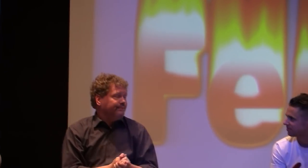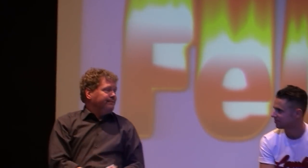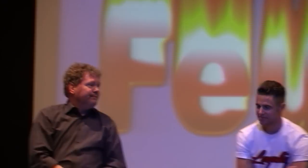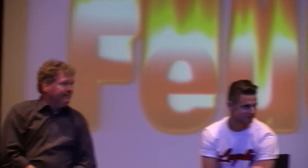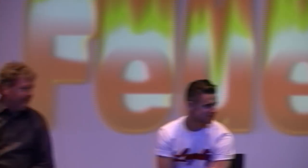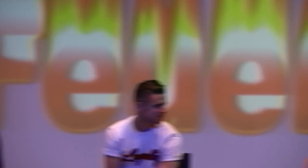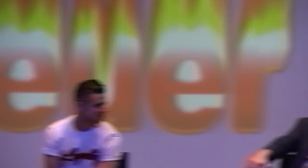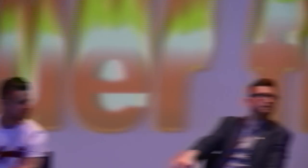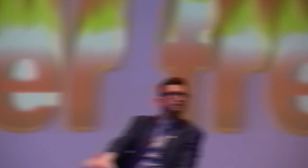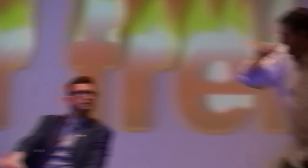Ehrenamt.